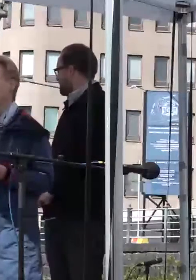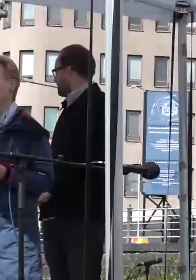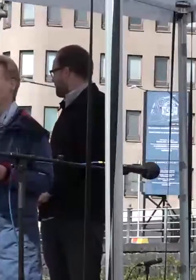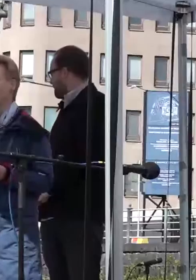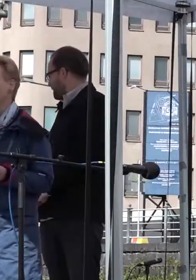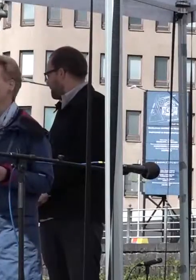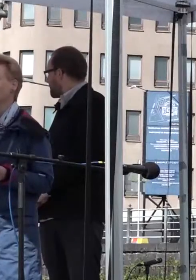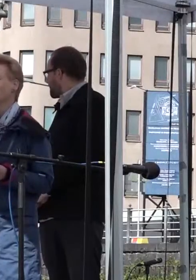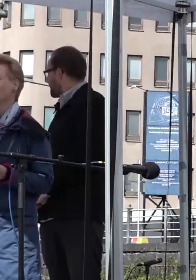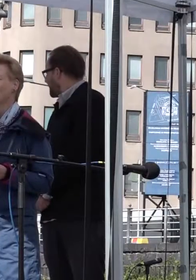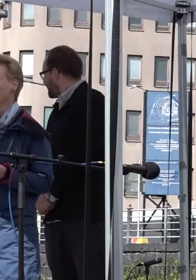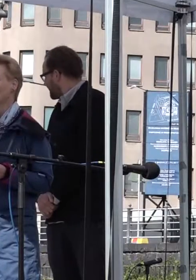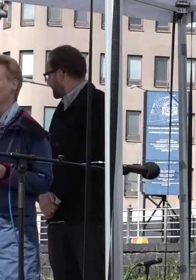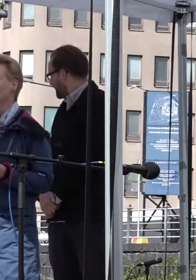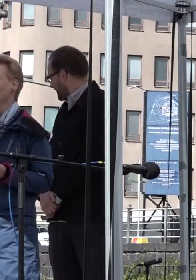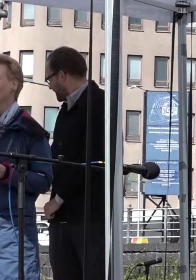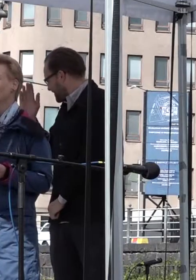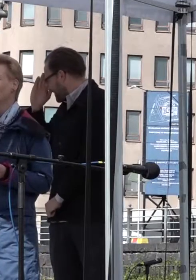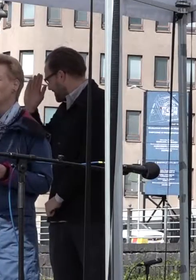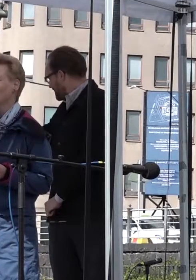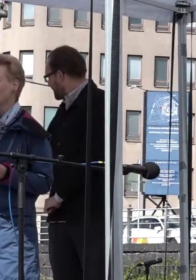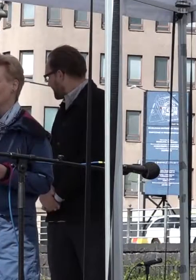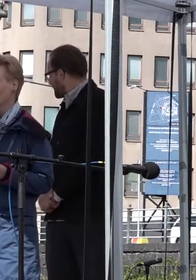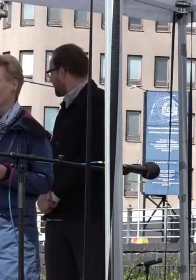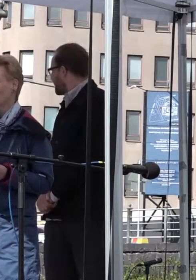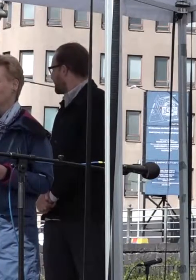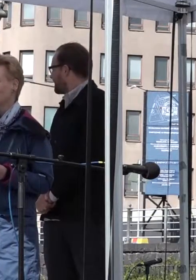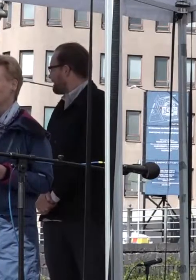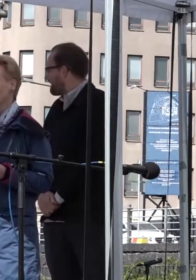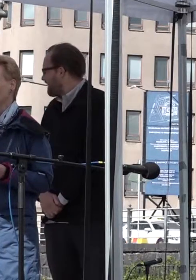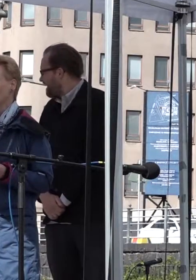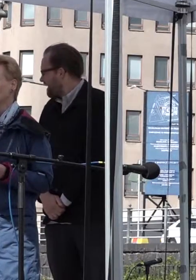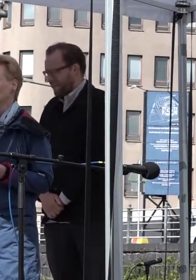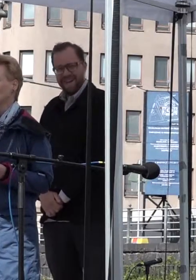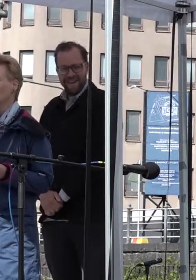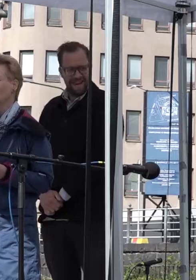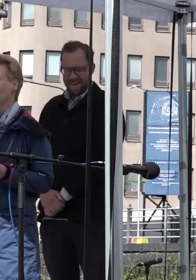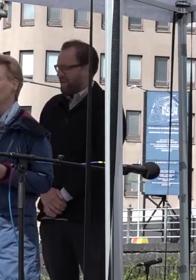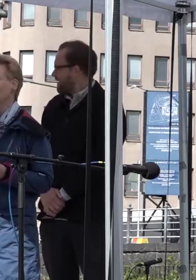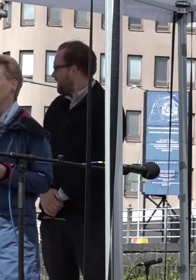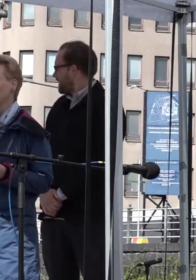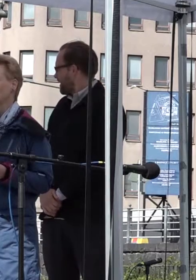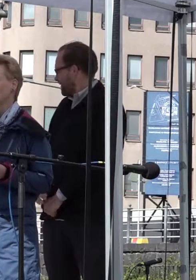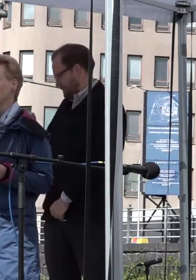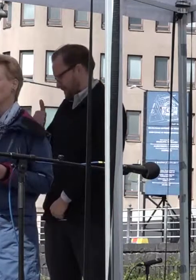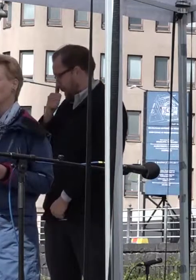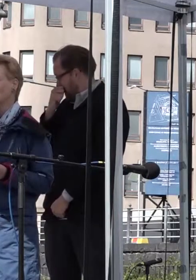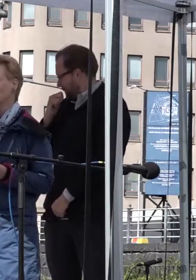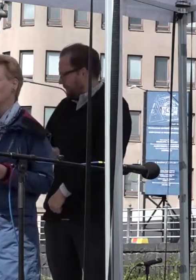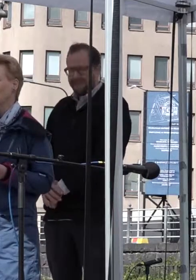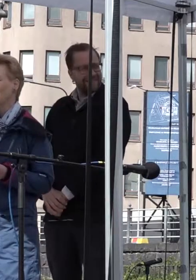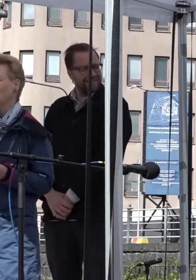pitää toimeenpana kaikilla hallinnonaloilla ja kaikilla tasoilla. Niin se on aika kova juttu, eli tarkoittaa